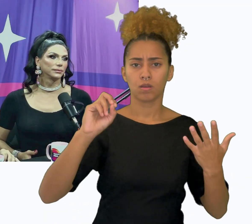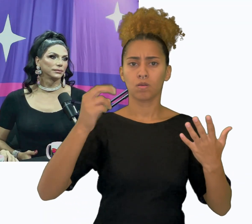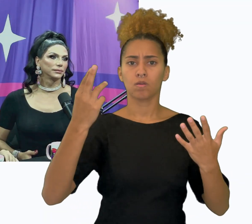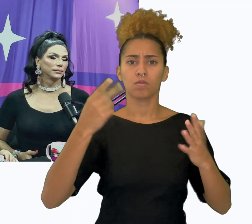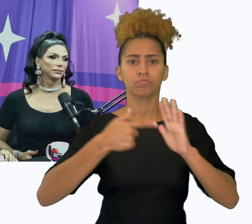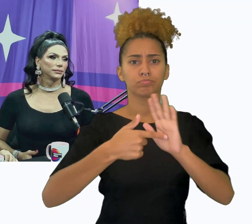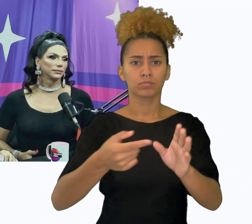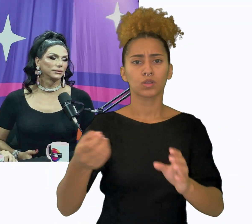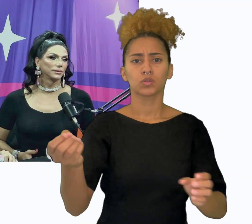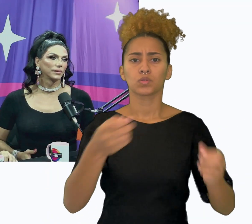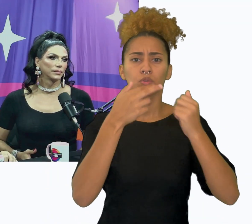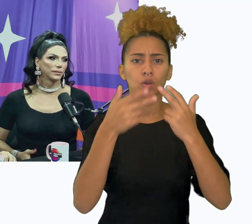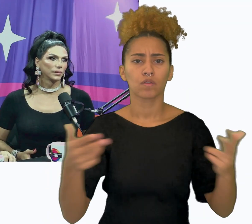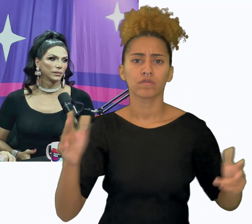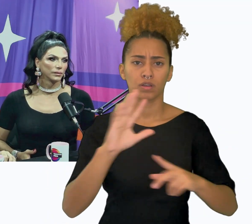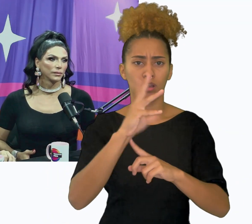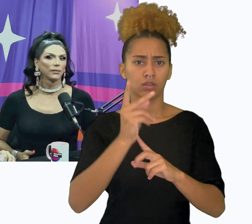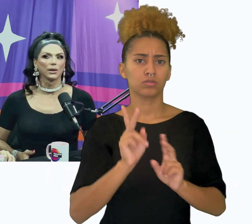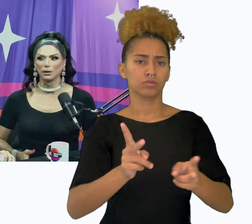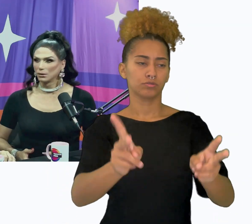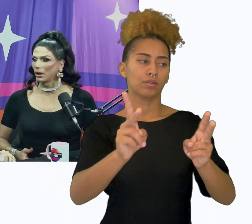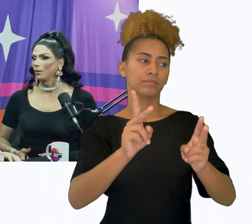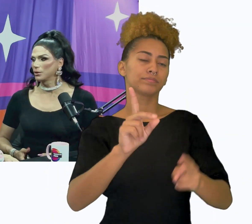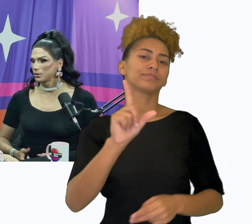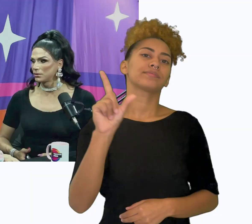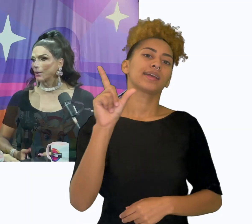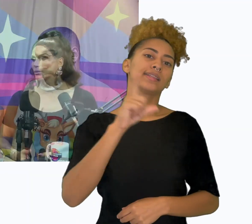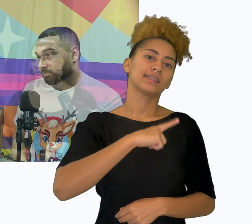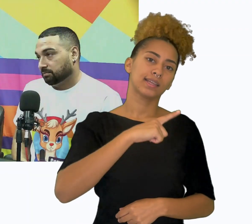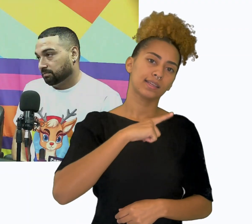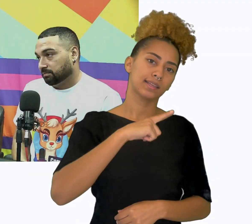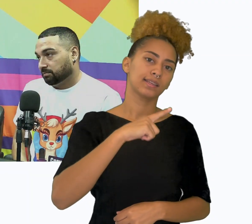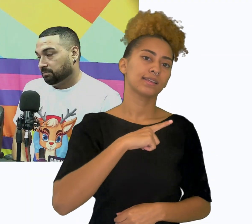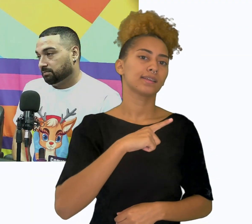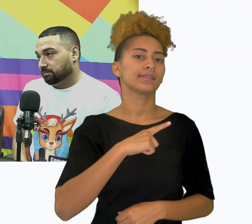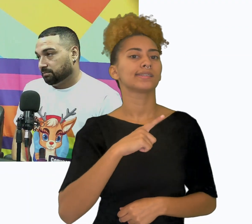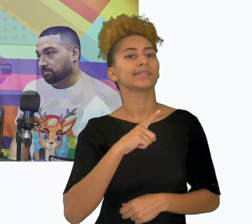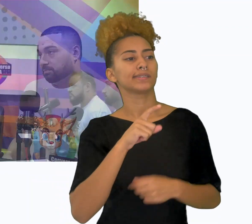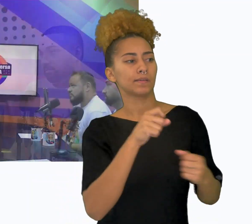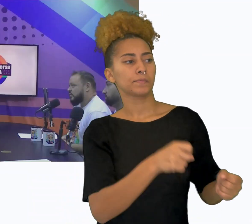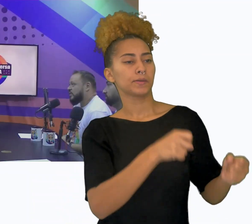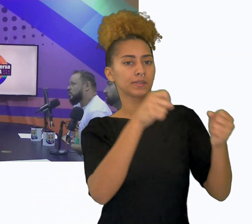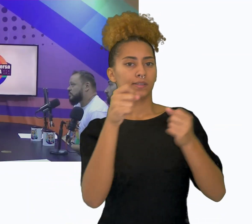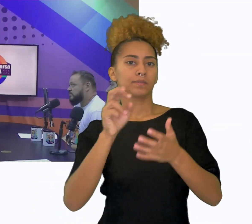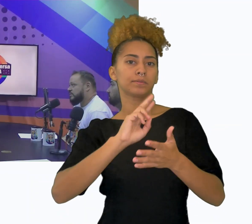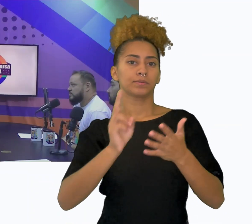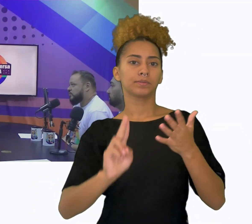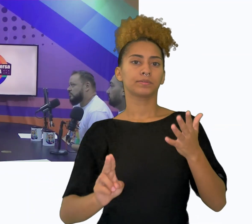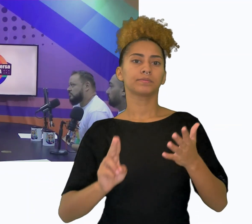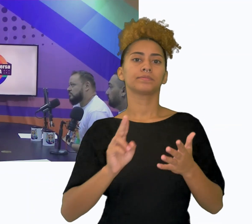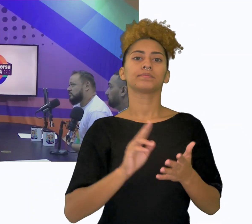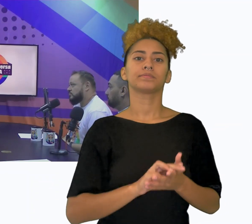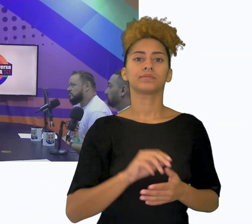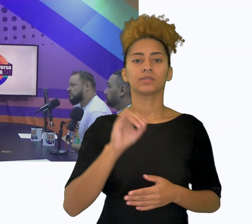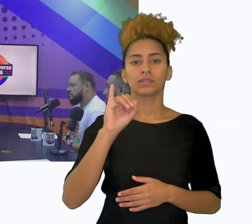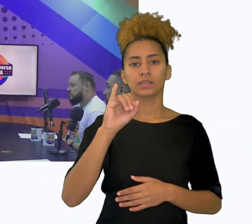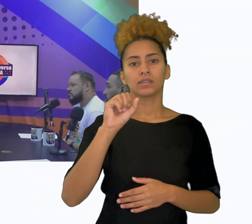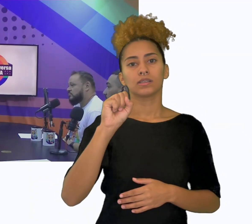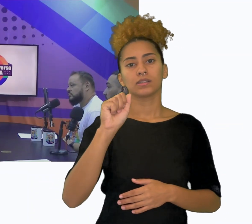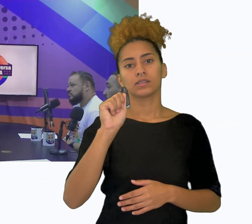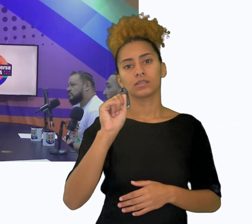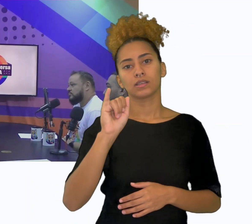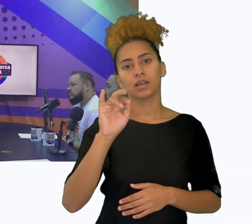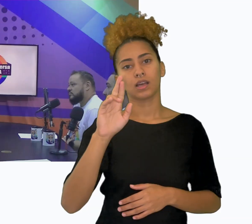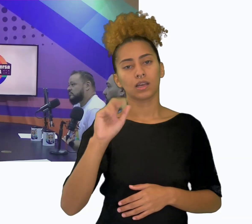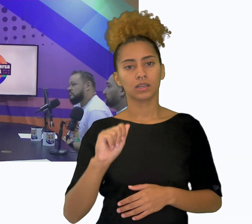que vai continuar mantendo a arte? Temos grandes exponenciais aí. Que nomes vocês poderiam... Misaira. Eu já